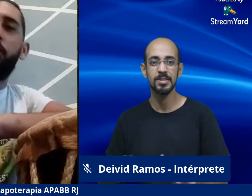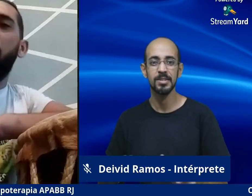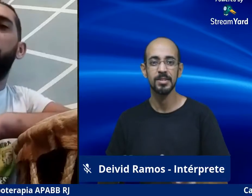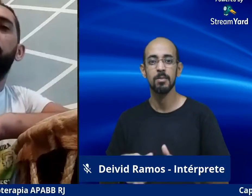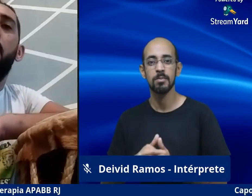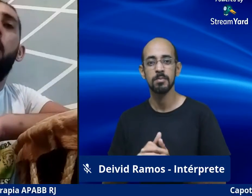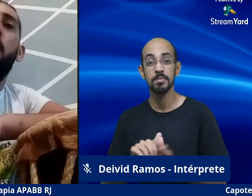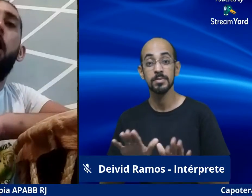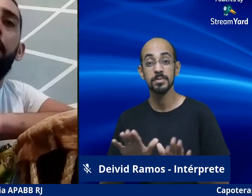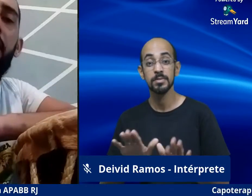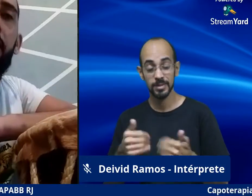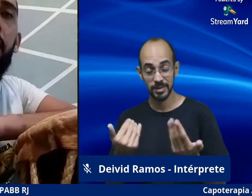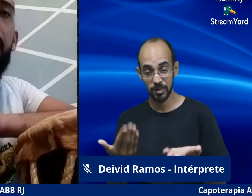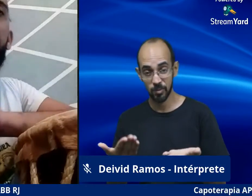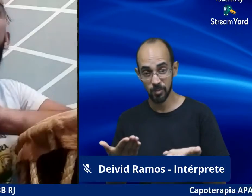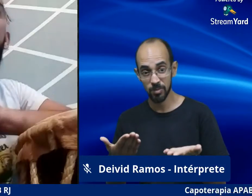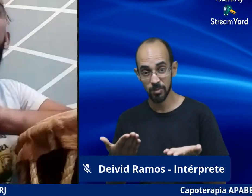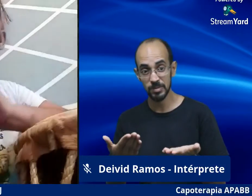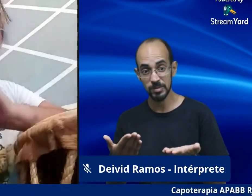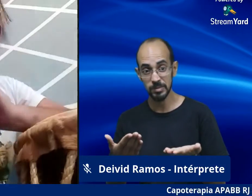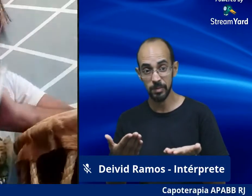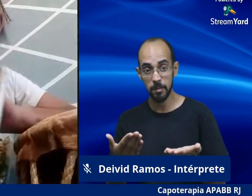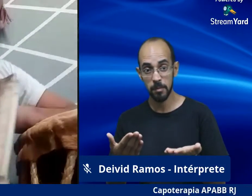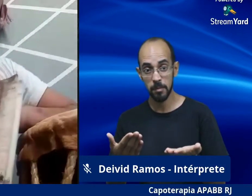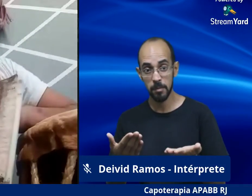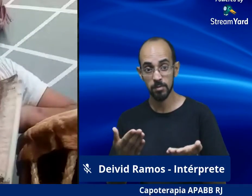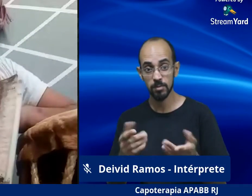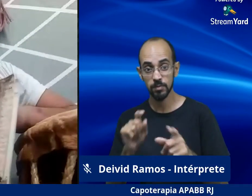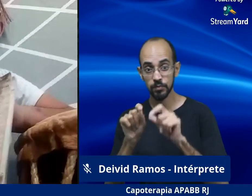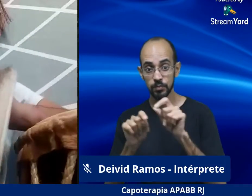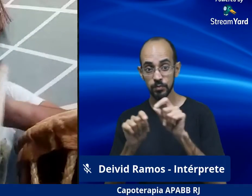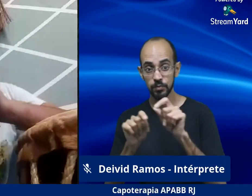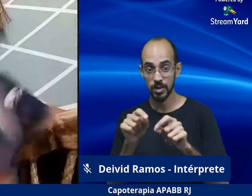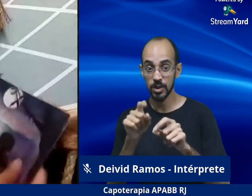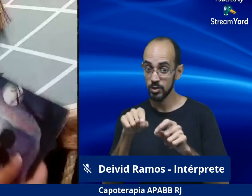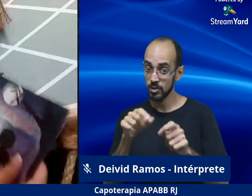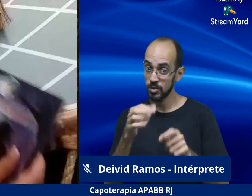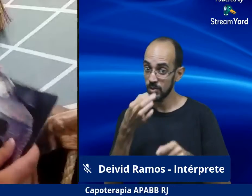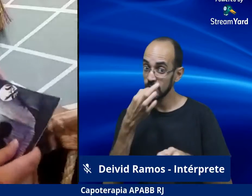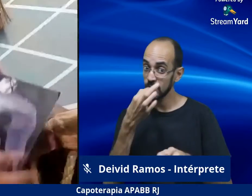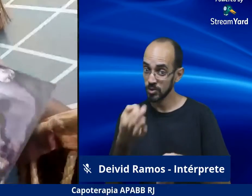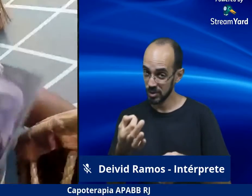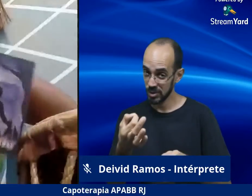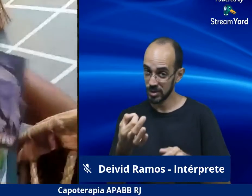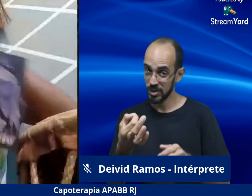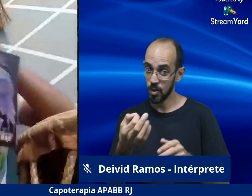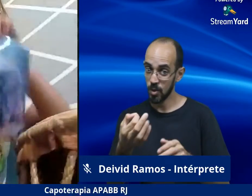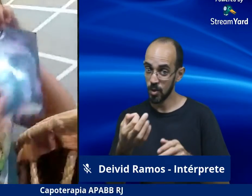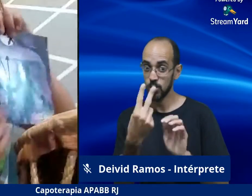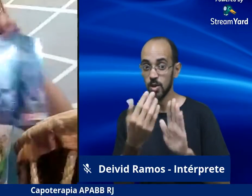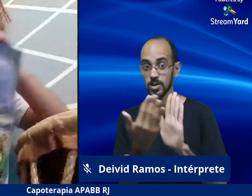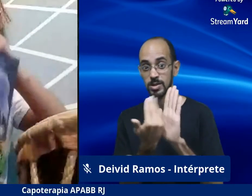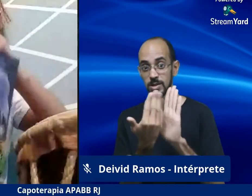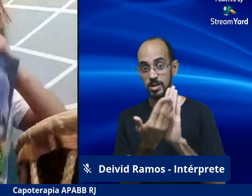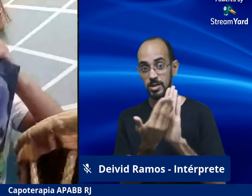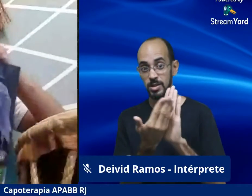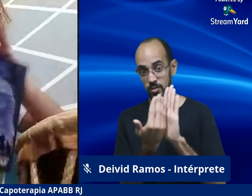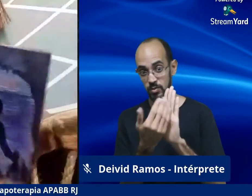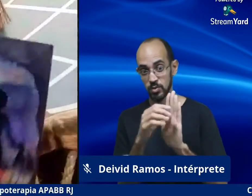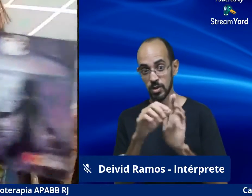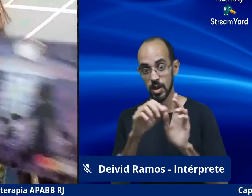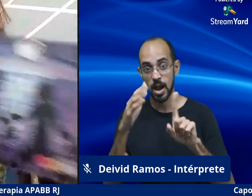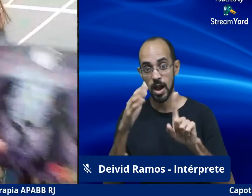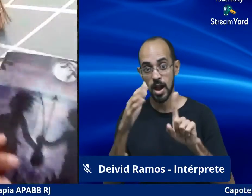Então, pessoal, ó, deixando aqui já a dica, né? Esses dois livros, A Lenda do Maculelê e Poemas